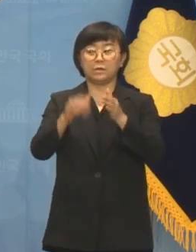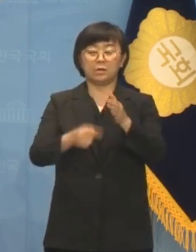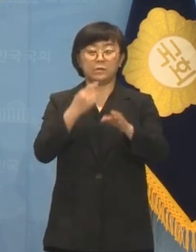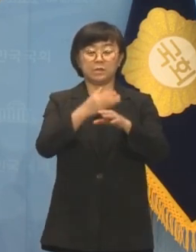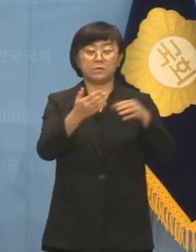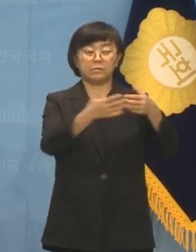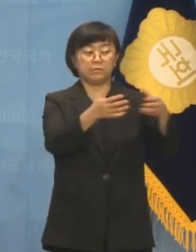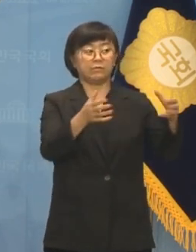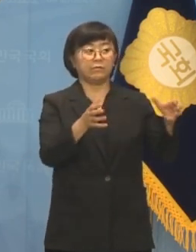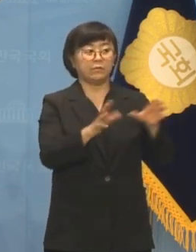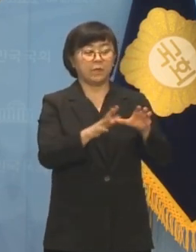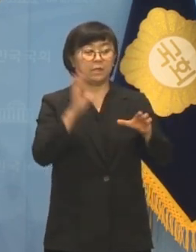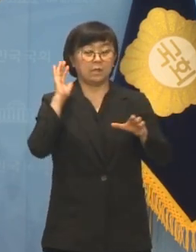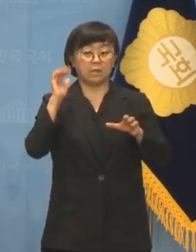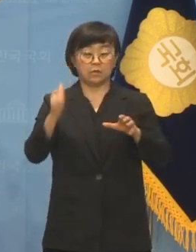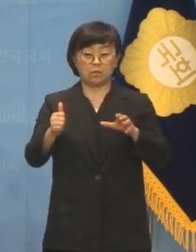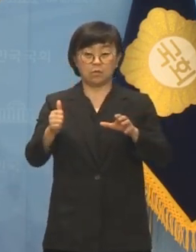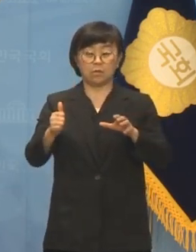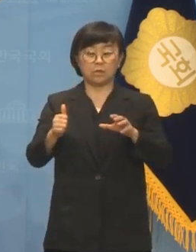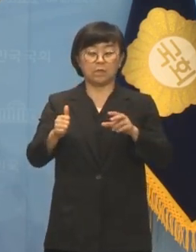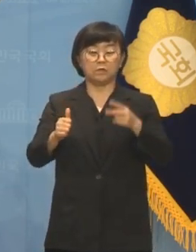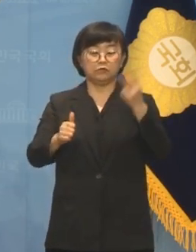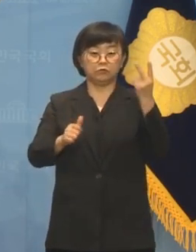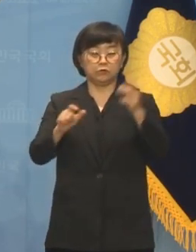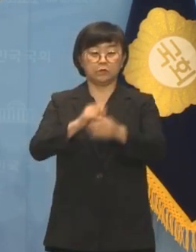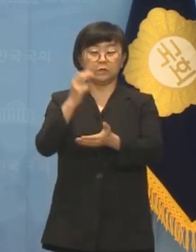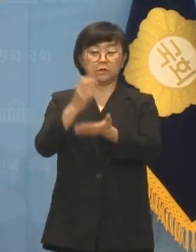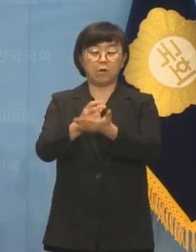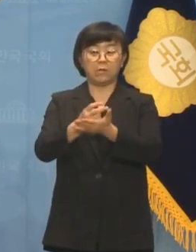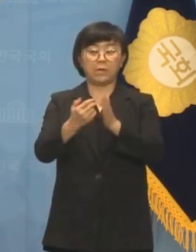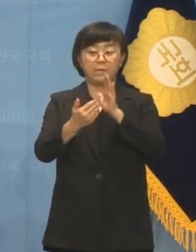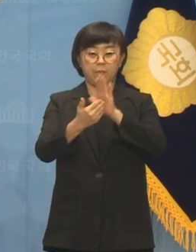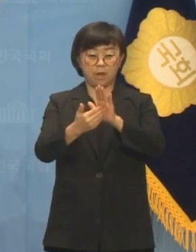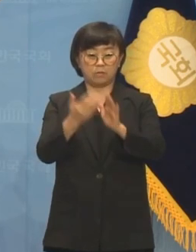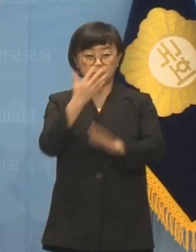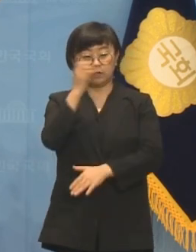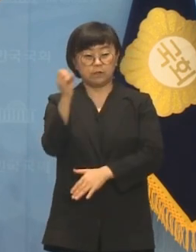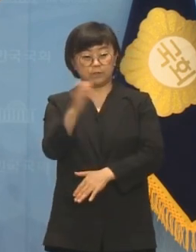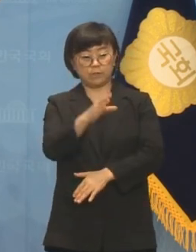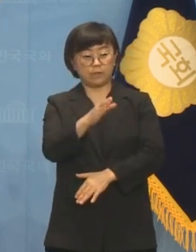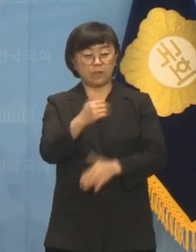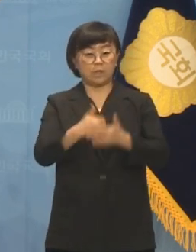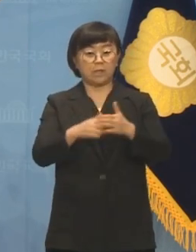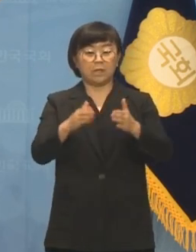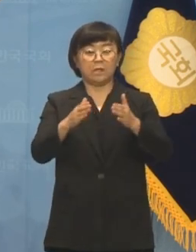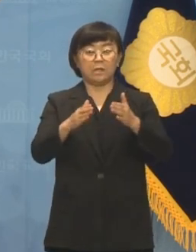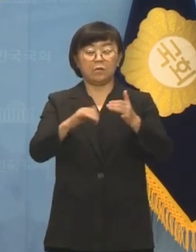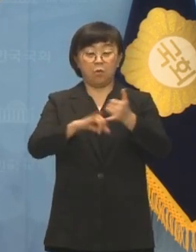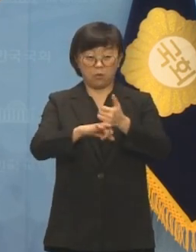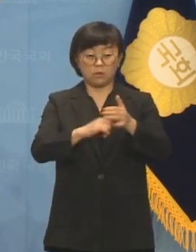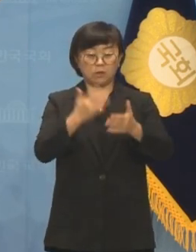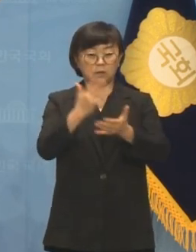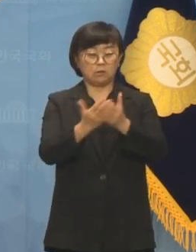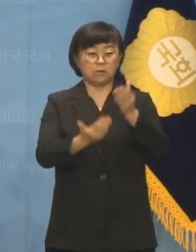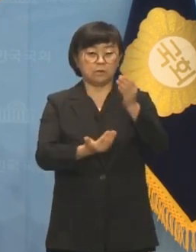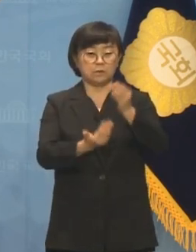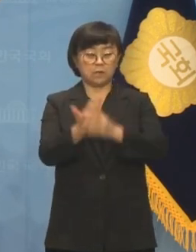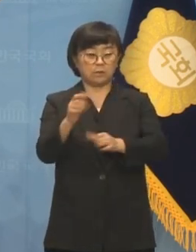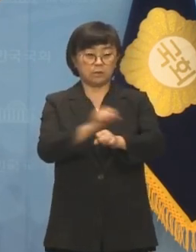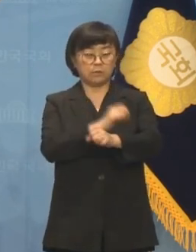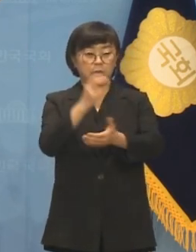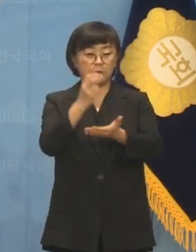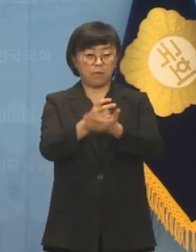민주당은 대통령의 쌍특검법 제2요구는 제멋대로 무시하더니 기어코 이태원 참사